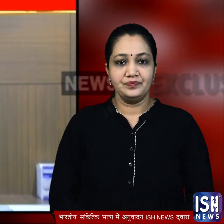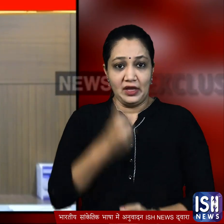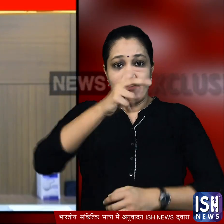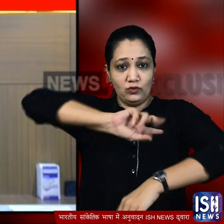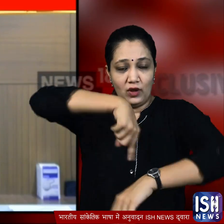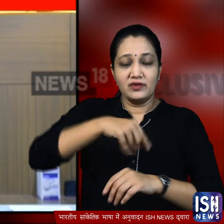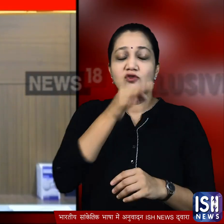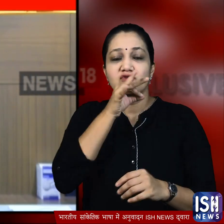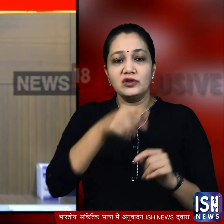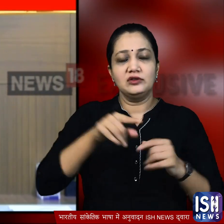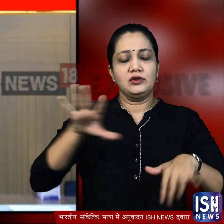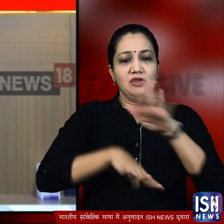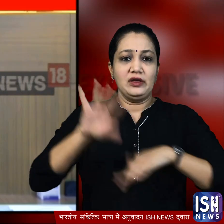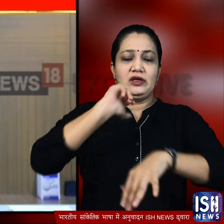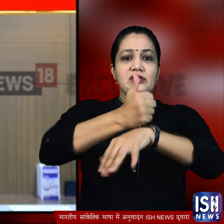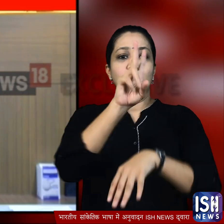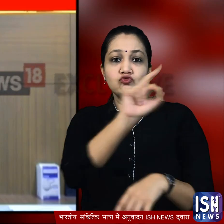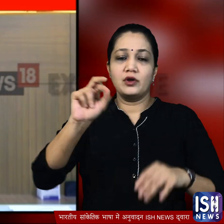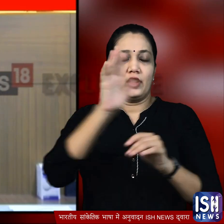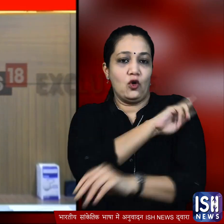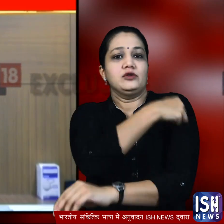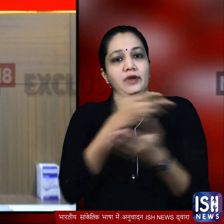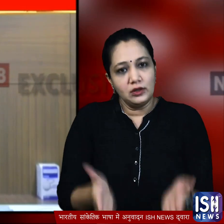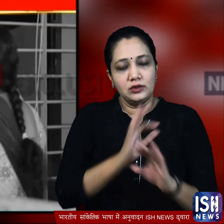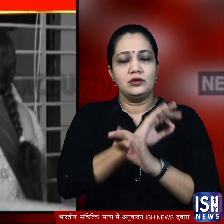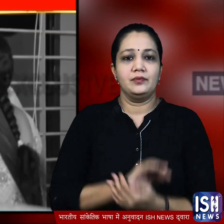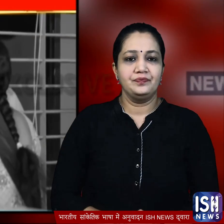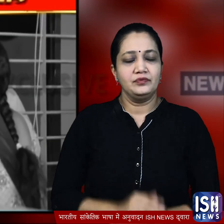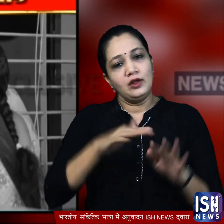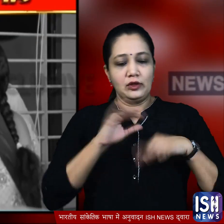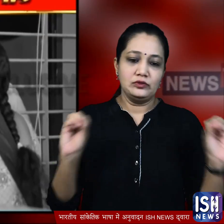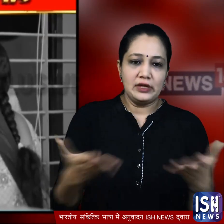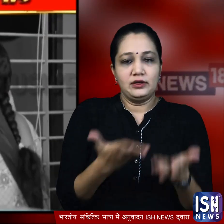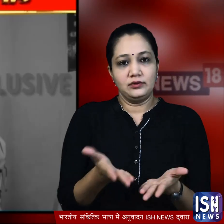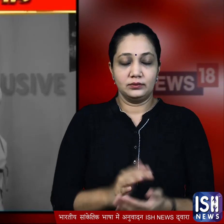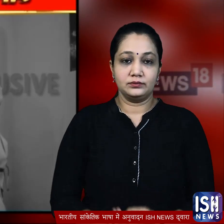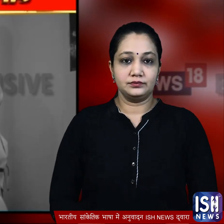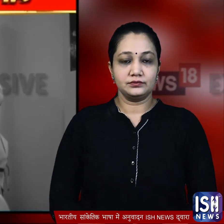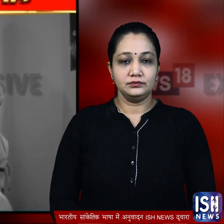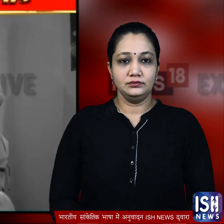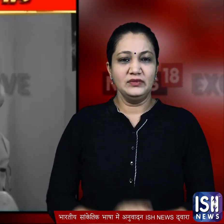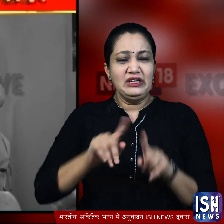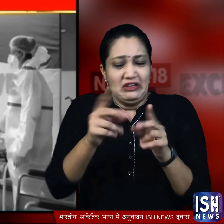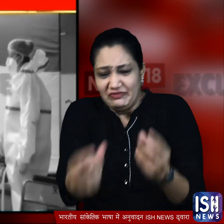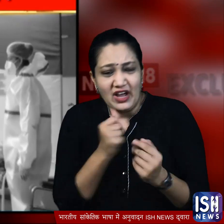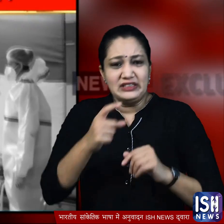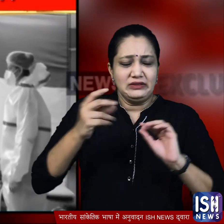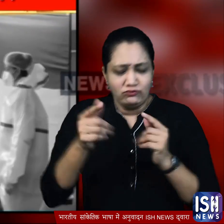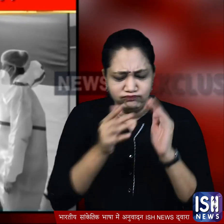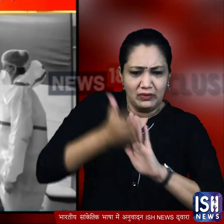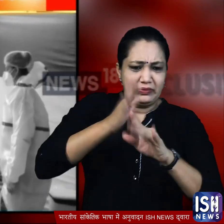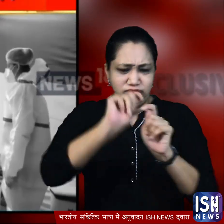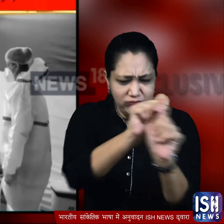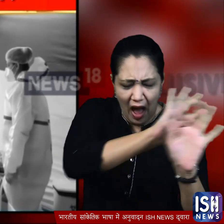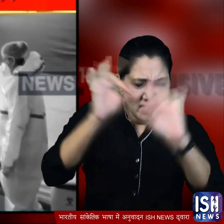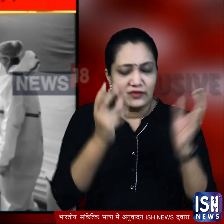ये 200 बेड की हॉस्पिटल सेवा में उपलब्ध करवाई है। युद्ध स्तर पर बने इस कोरोना अस्पताल के मरीजों के लिए 72 लोगों की